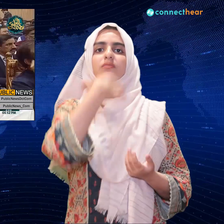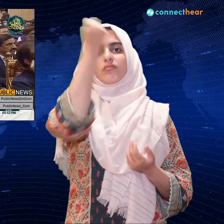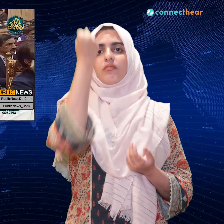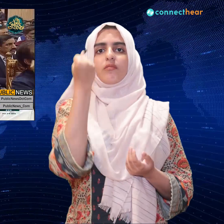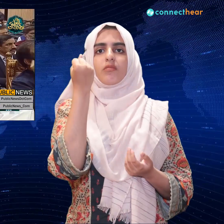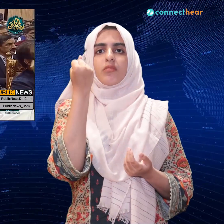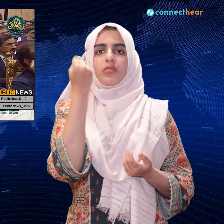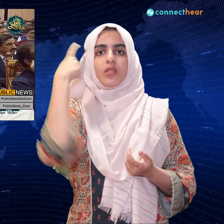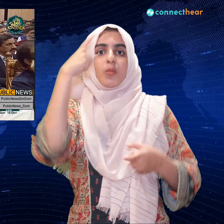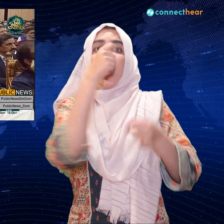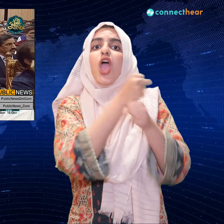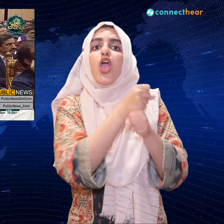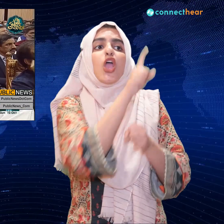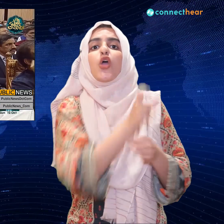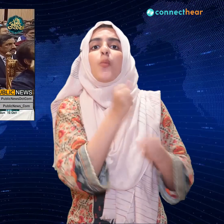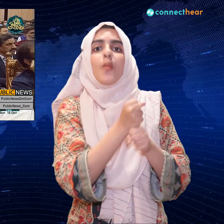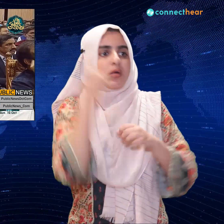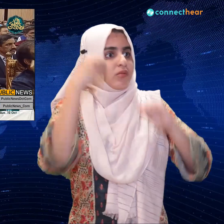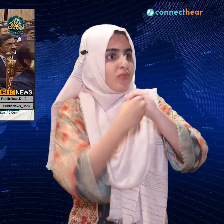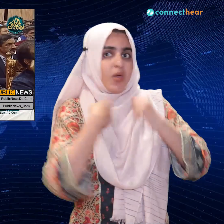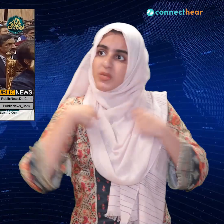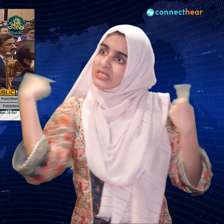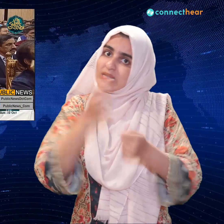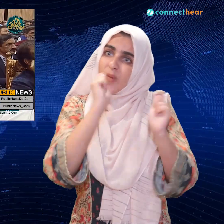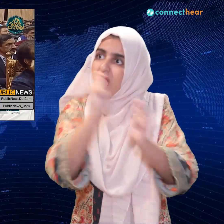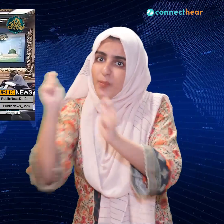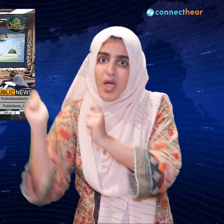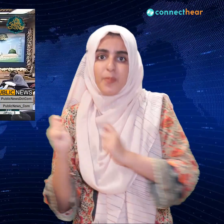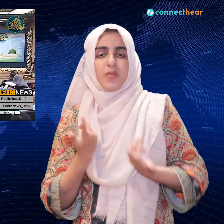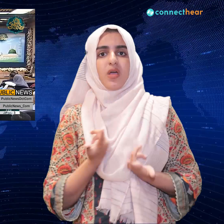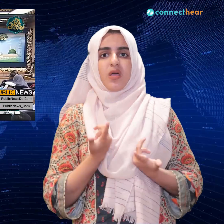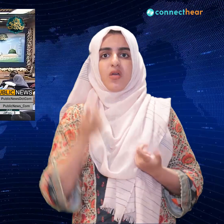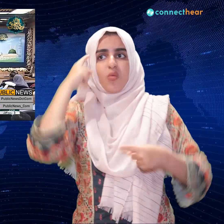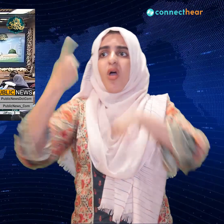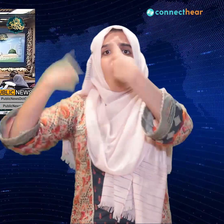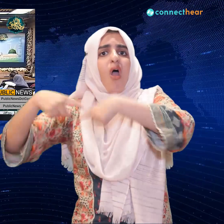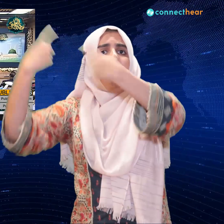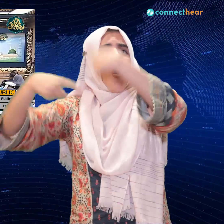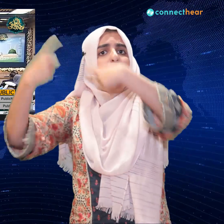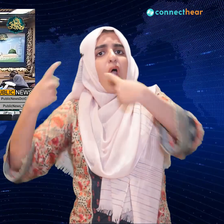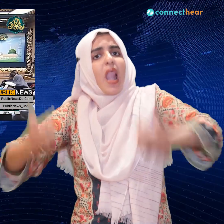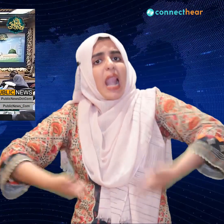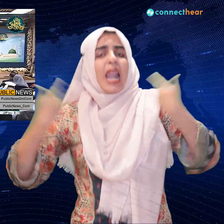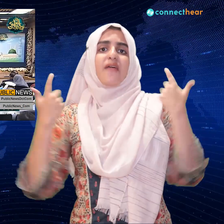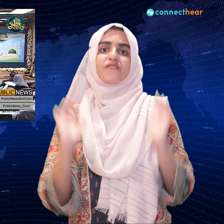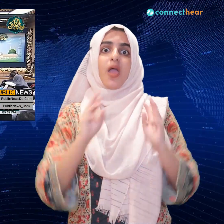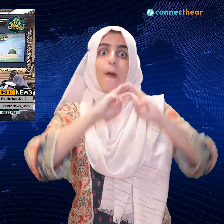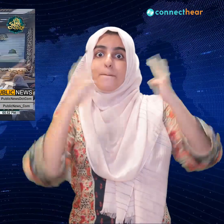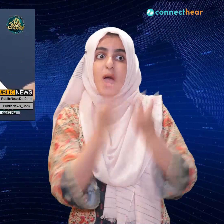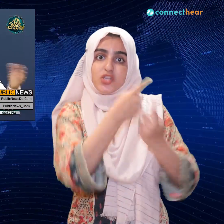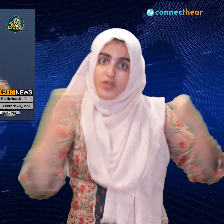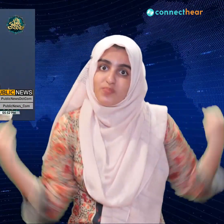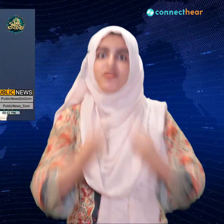ایک حکومت کیا کر سکتی ہے؟ کتنی کرپشن سے لڑ سکتی ہے؟ کتنے کیسز ہو سکتے ہیں؟ وہ تو چلتے جاتے ہیں. لیکن معاشرہ لڑتا ہے